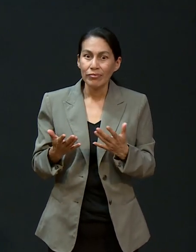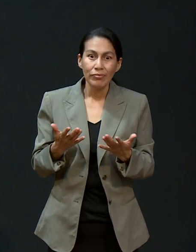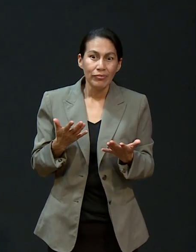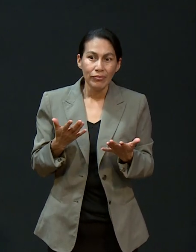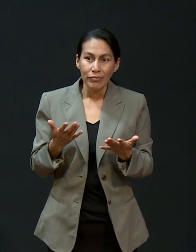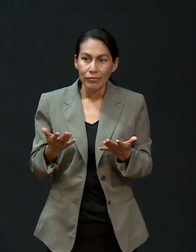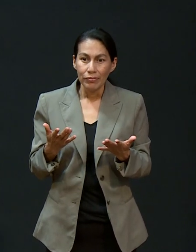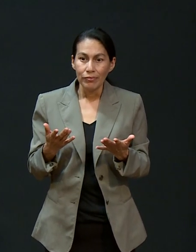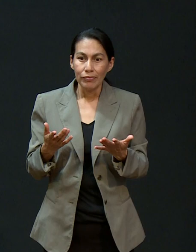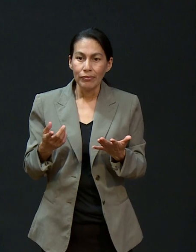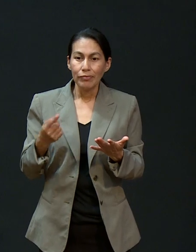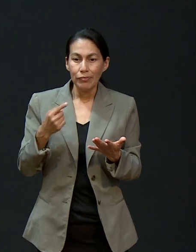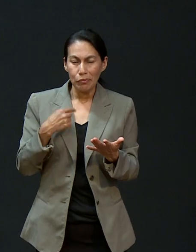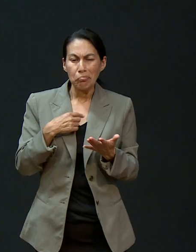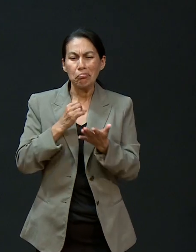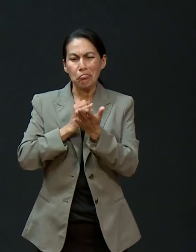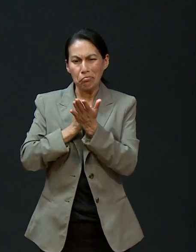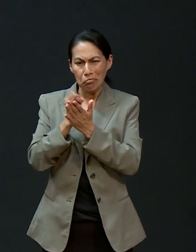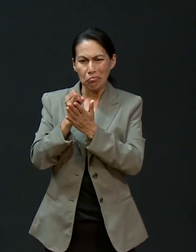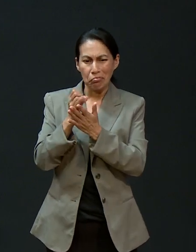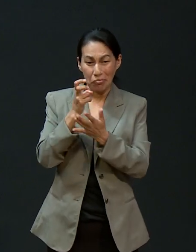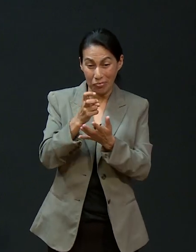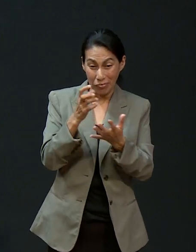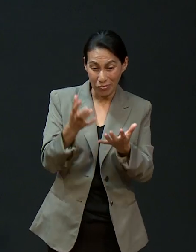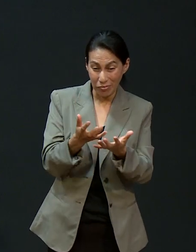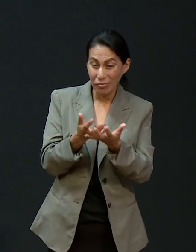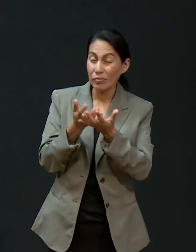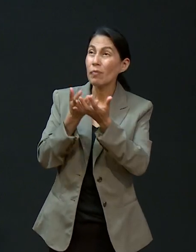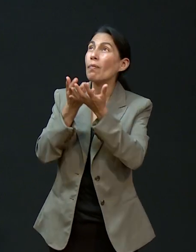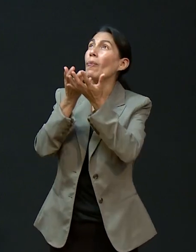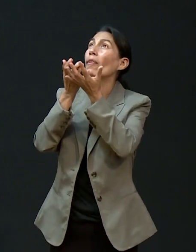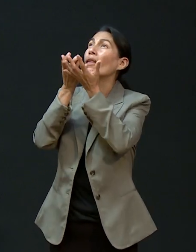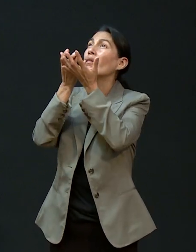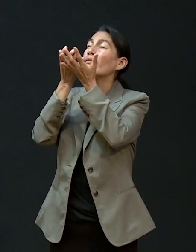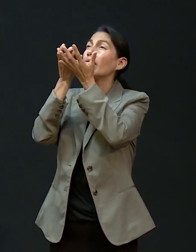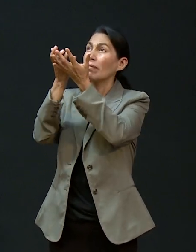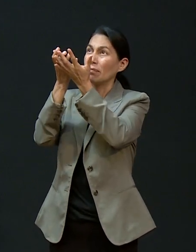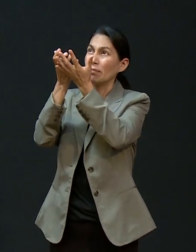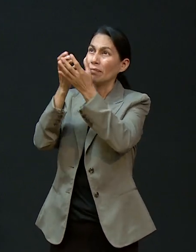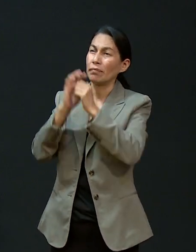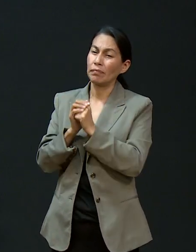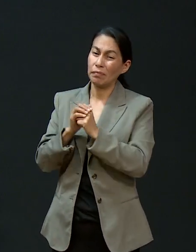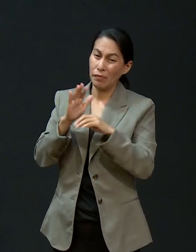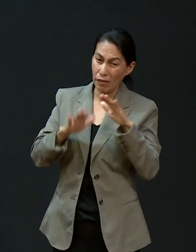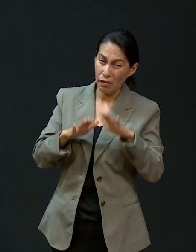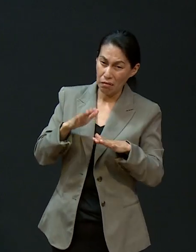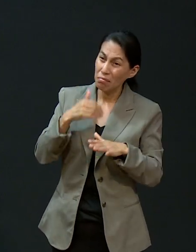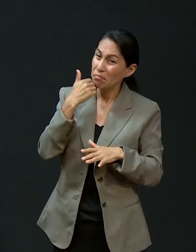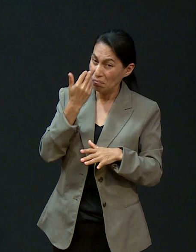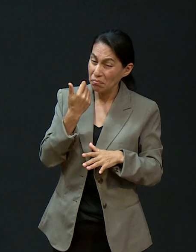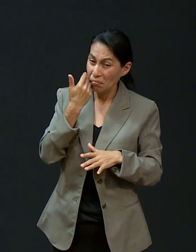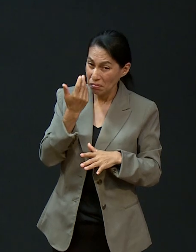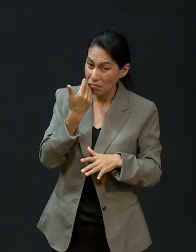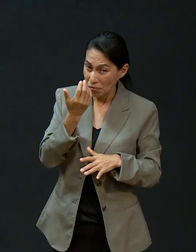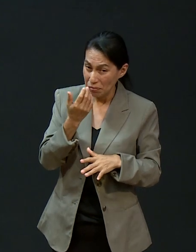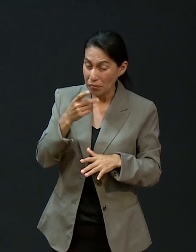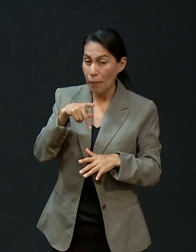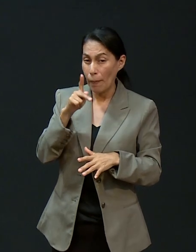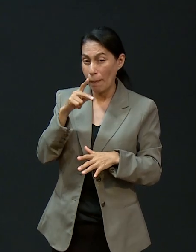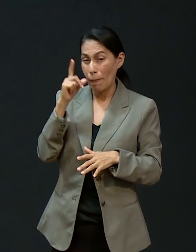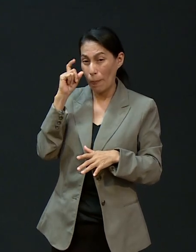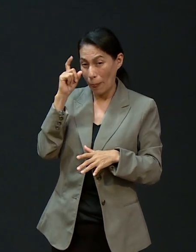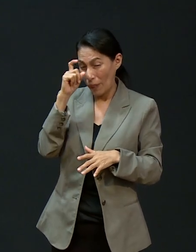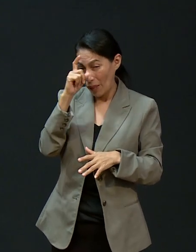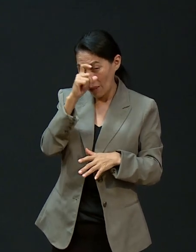Entonces, y realmente conseguí colocar en las manos de Dios. Amén. Porque hay veces, pues, que uno quiere, pero es